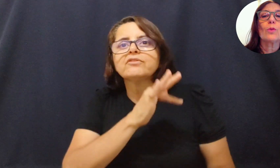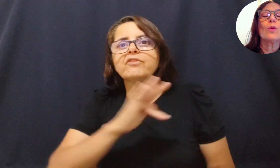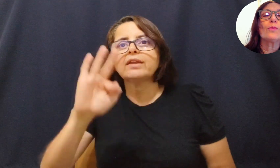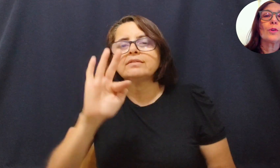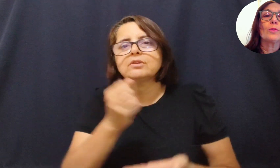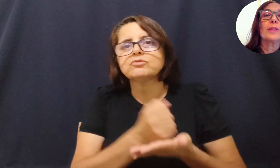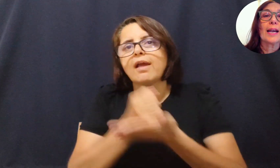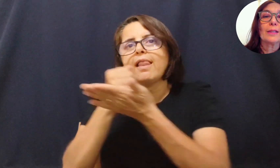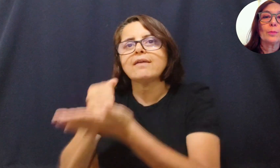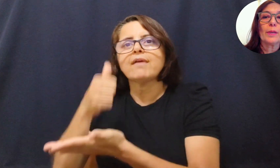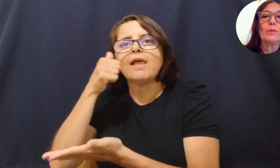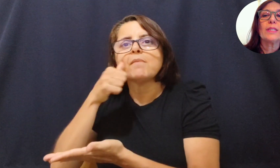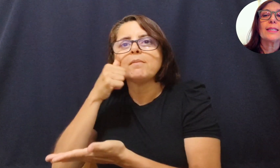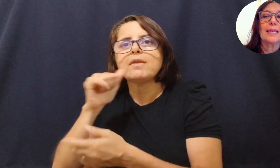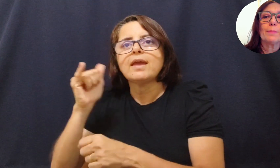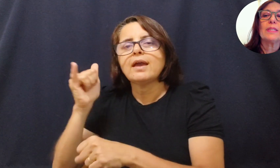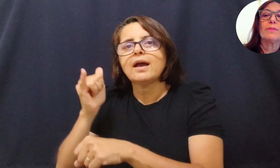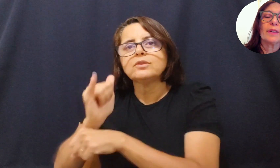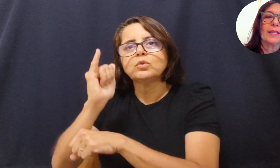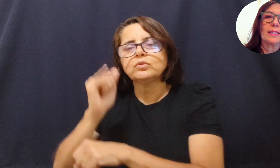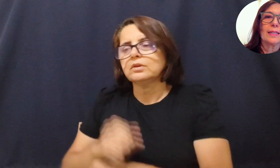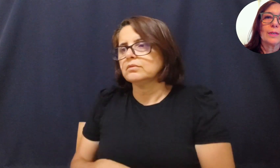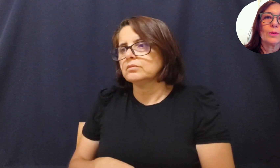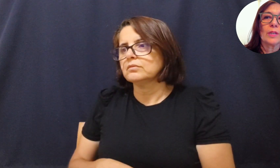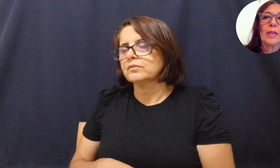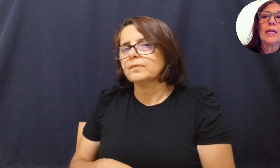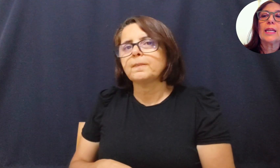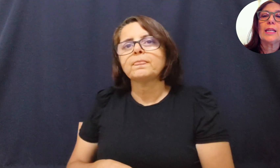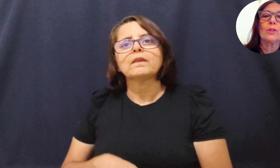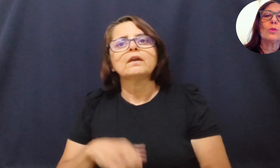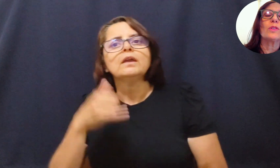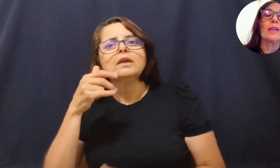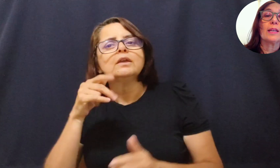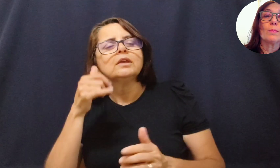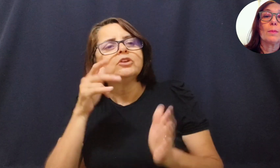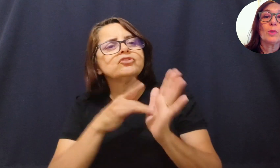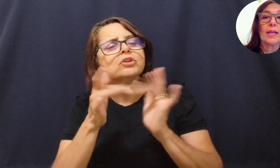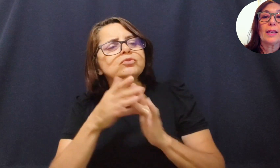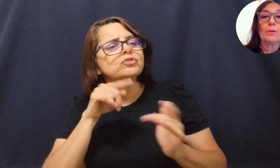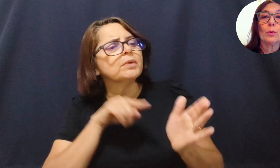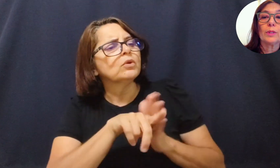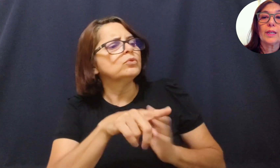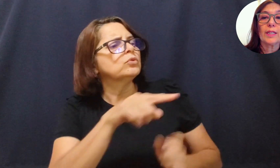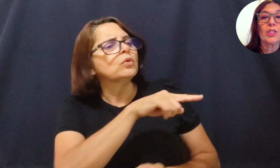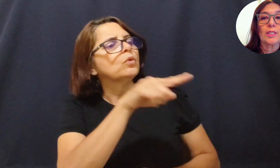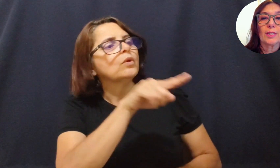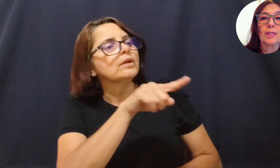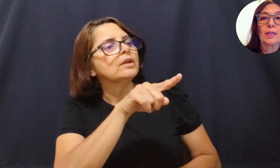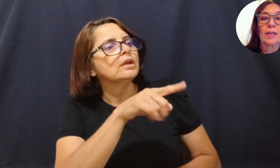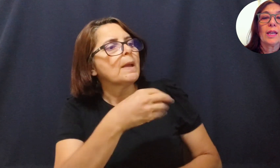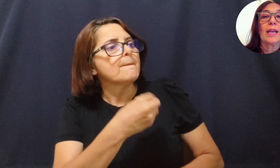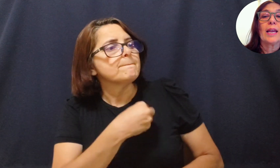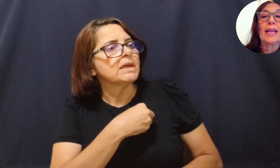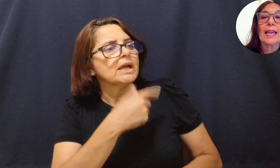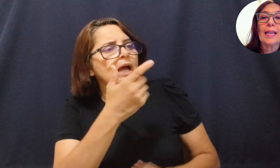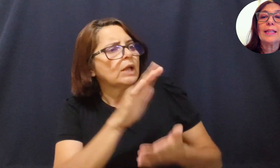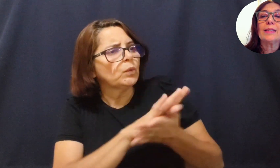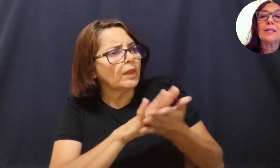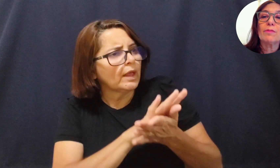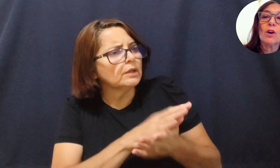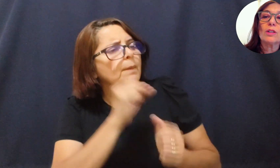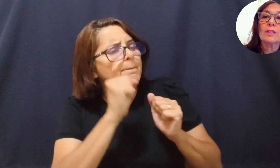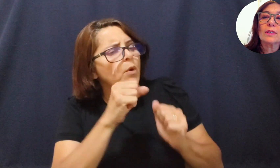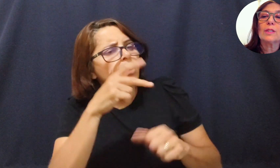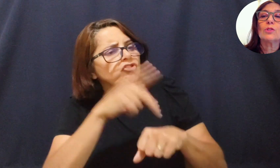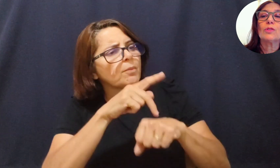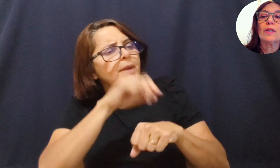Jesus, quando confrontado pelos escribas e fariseus que lhe trouxeram uma mulher adúltera, disse: quem